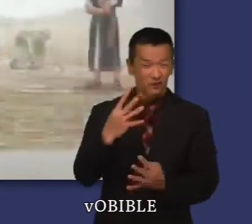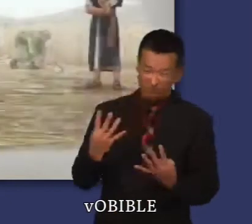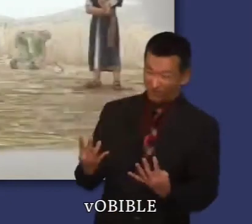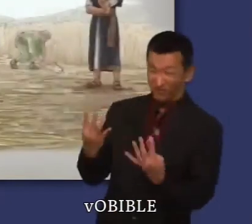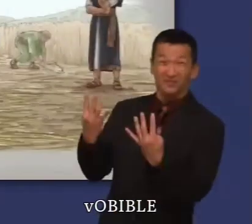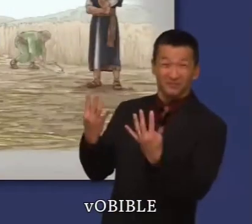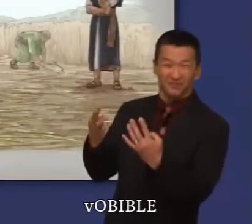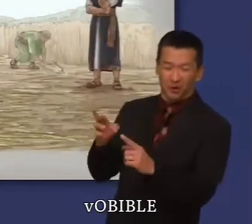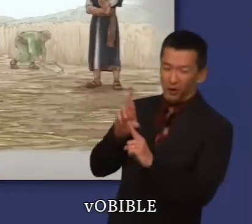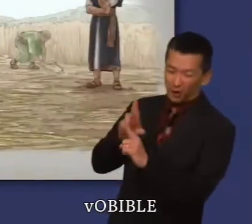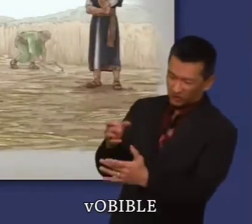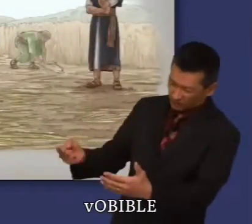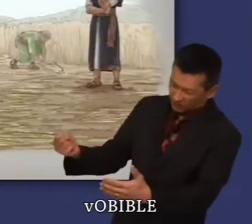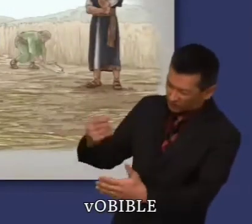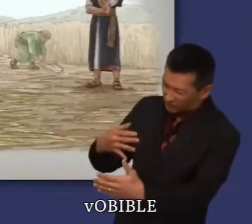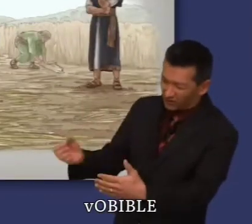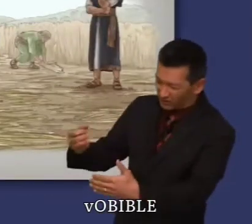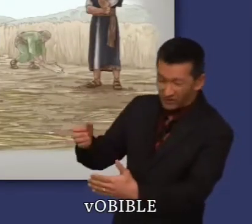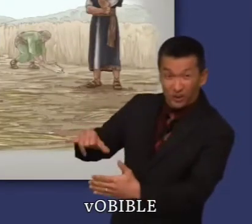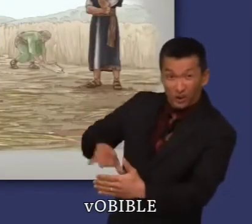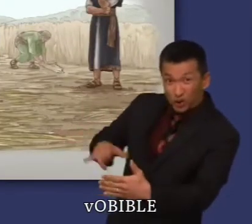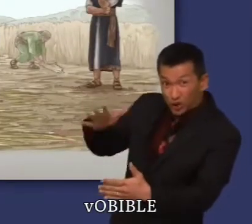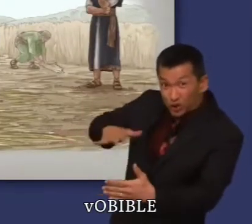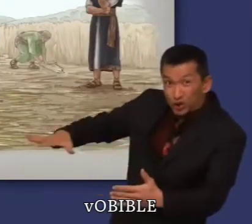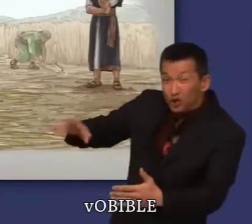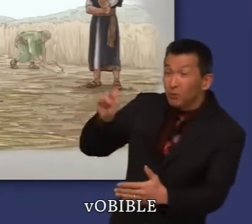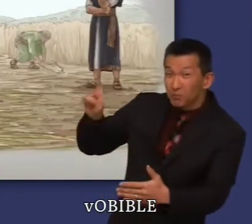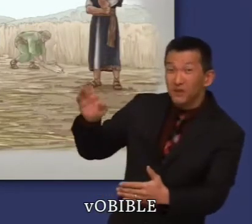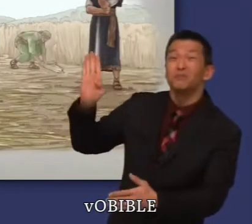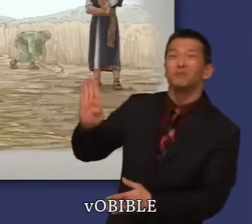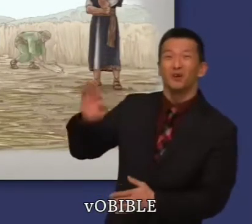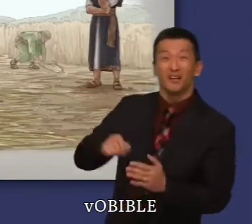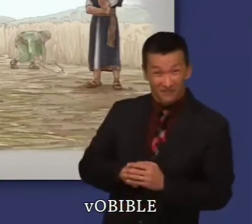Elle insiste pour que ses belles-filles retournent dans leur famille.